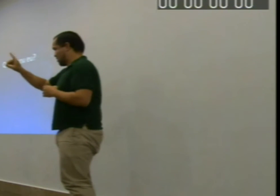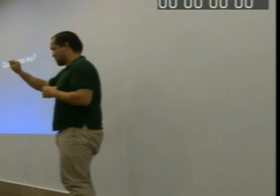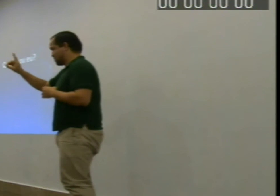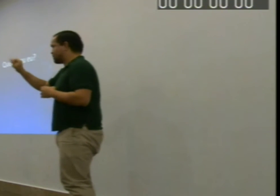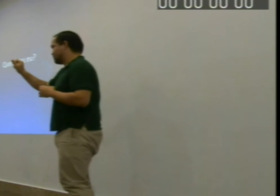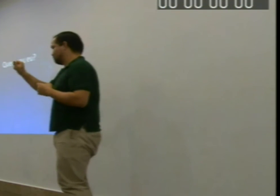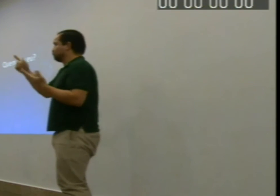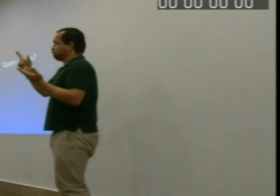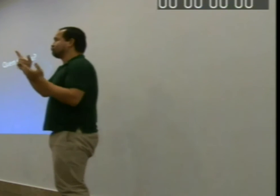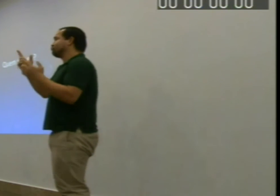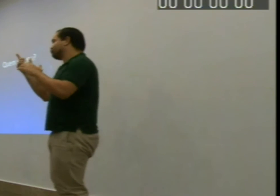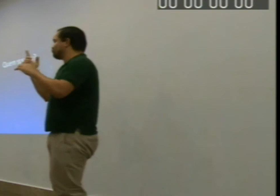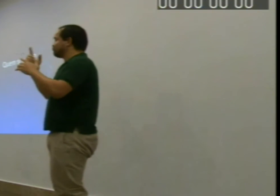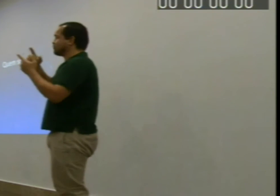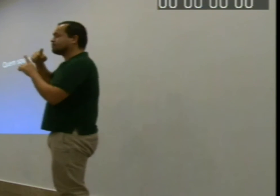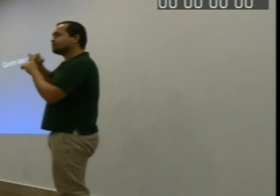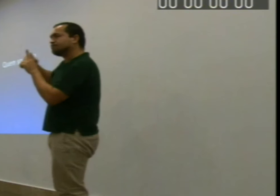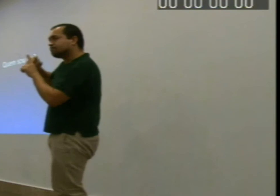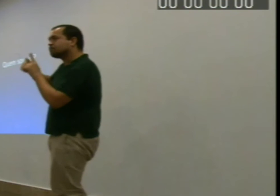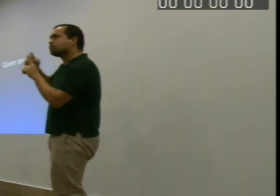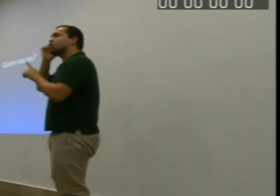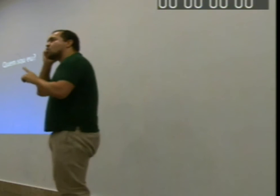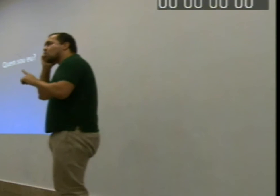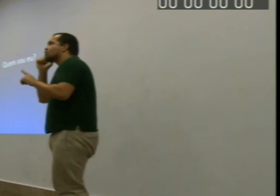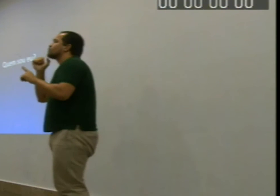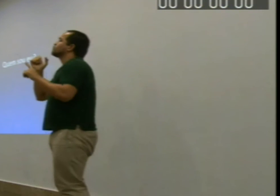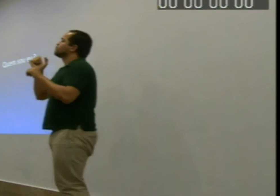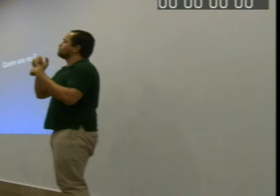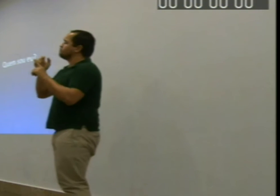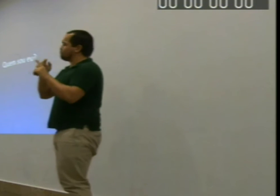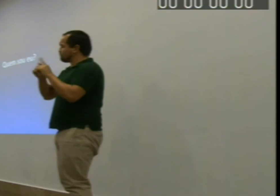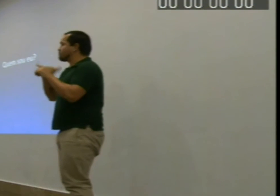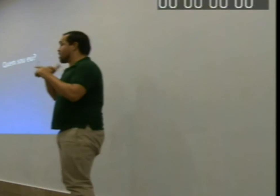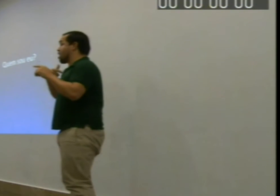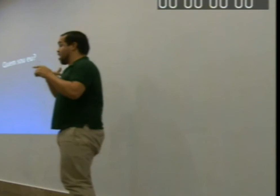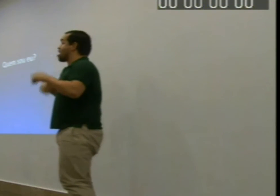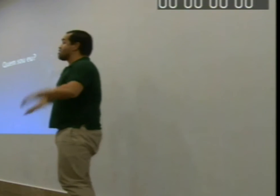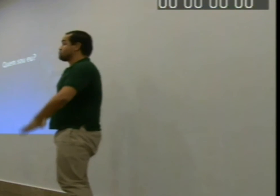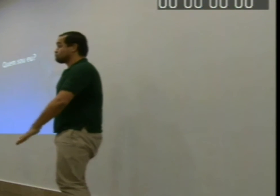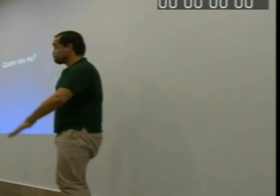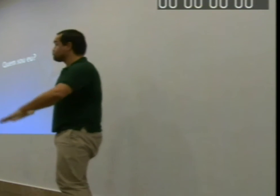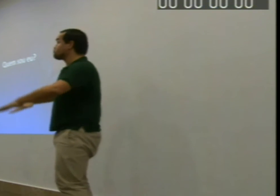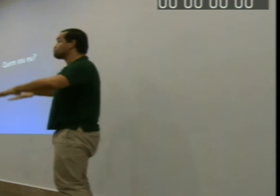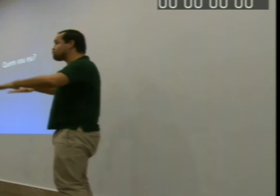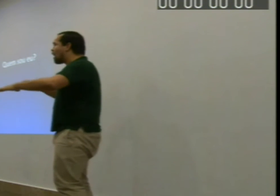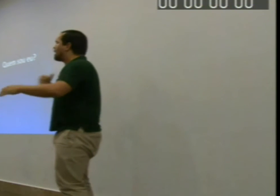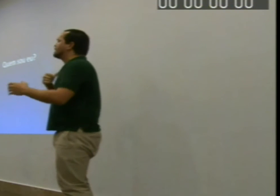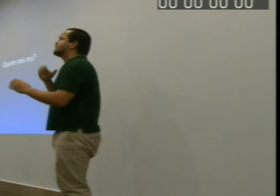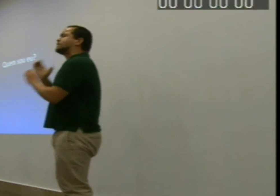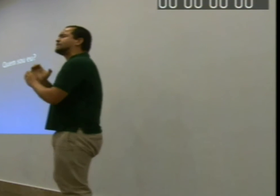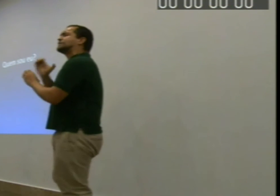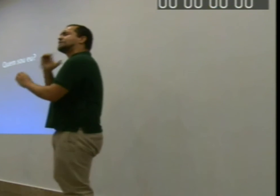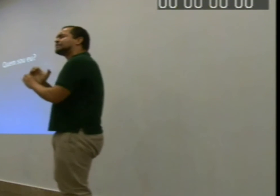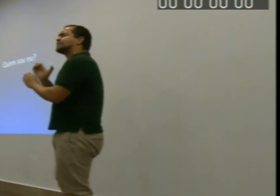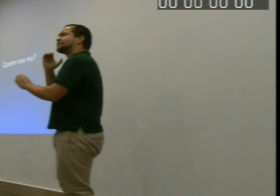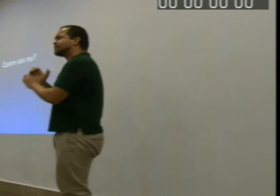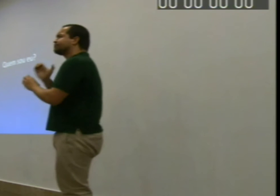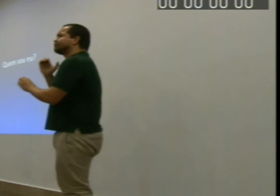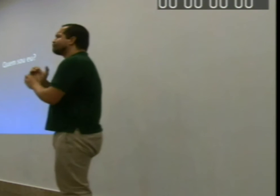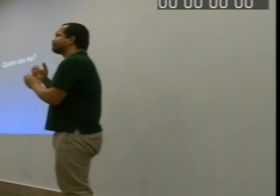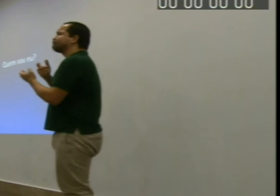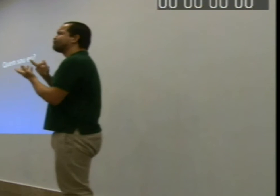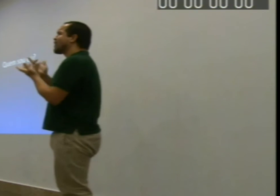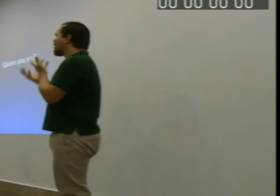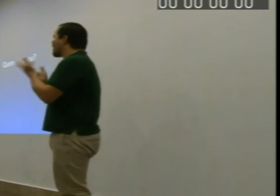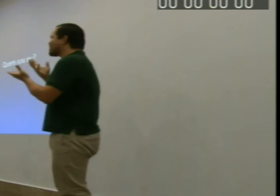irmão que é de ele é né Tem uma audição parcial então eu cresci junto com essa realidade não